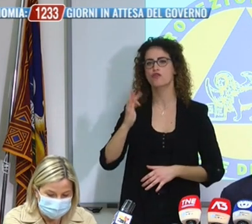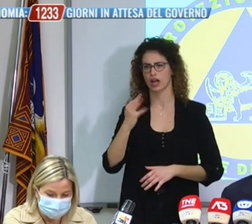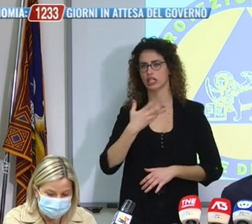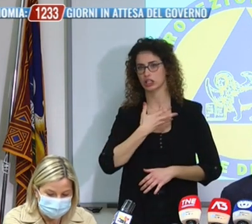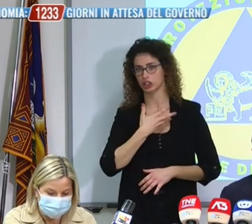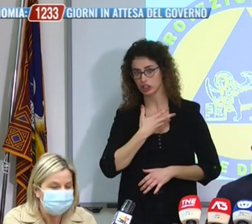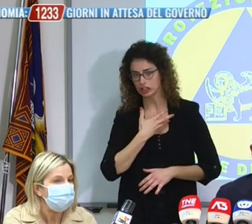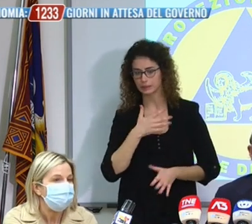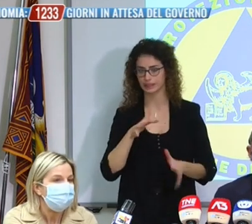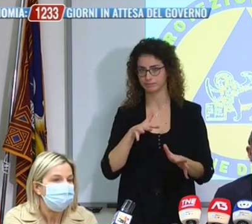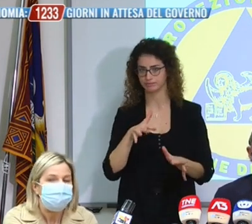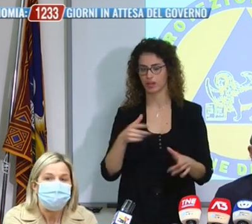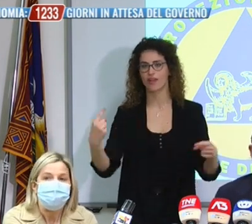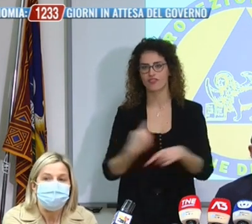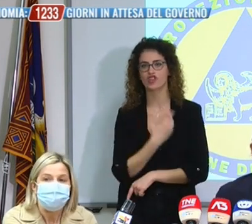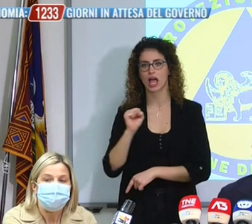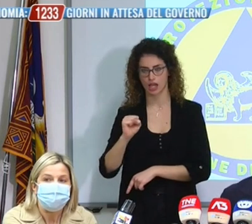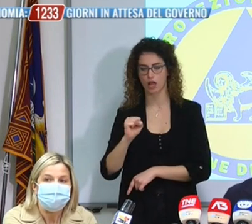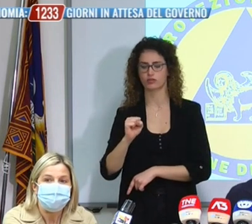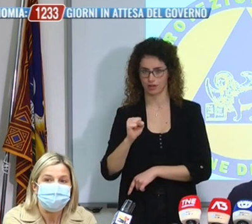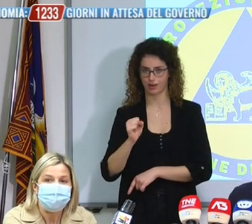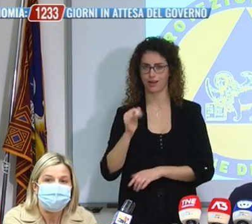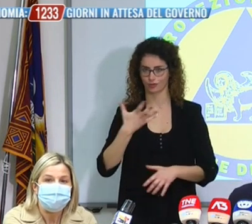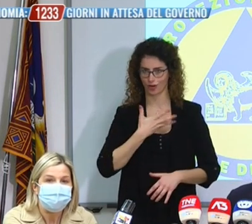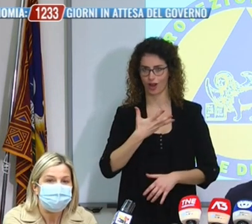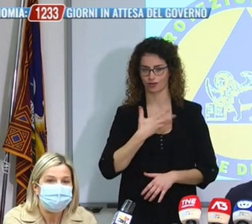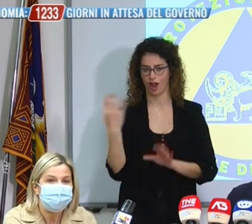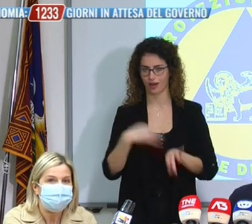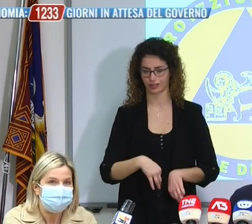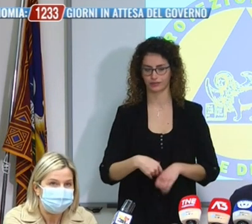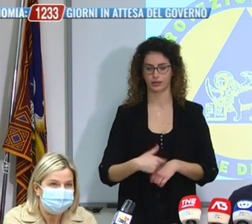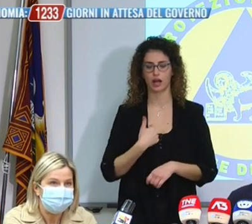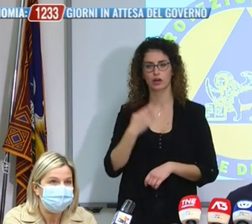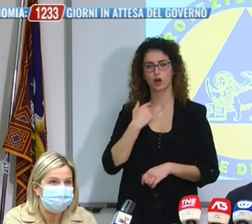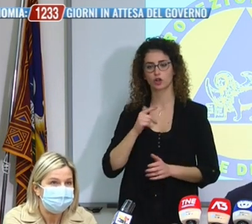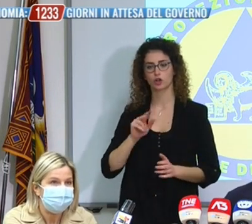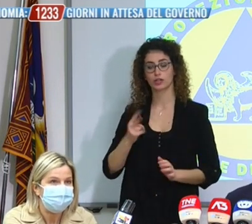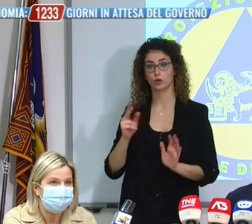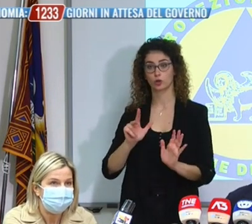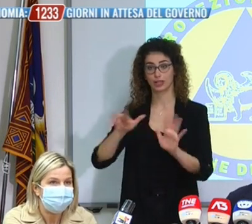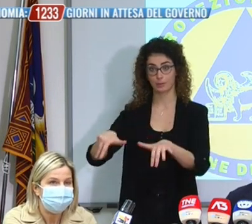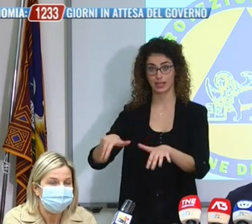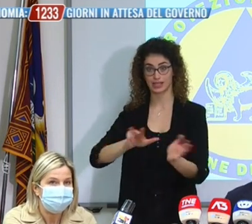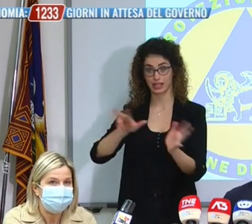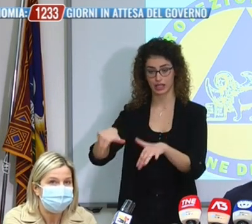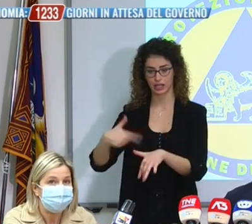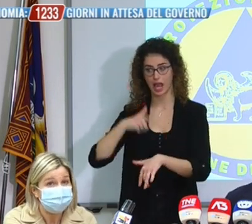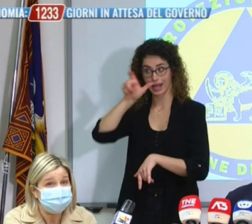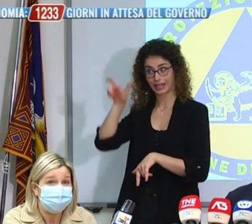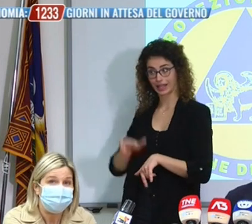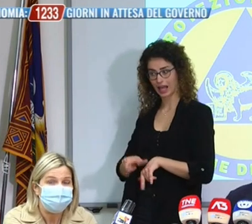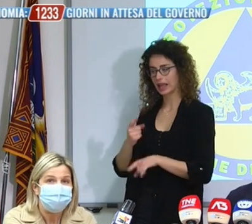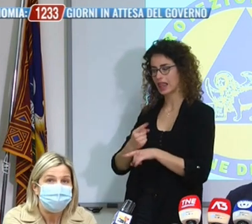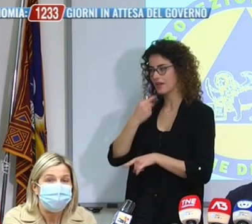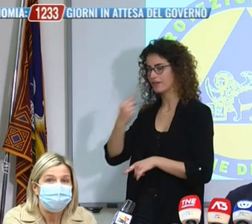ma non così in maniera importante. AstraZeneca c'è. Vi ricordo che per il secondo trimestre è garantita l'Italia, parola grossa di